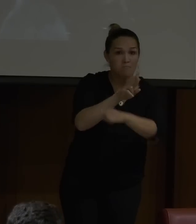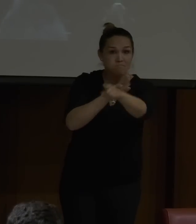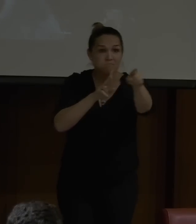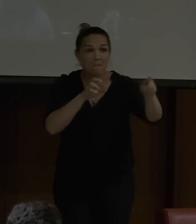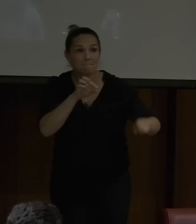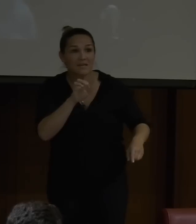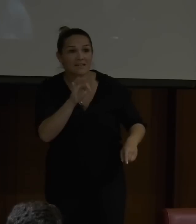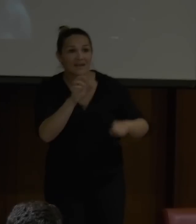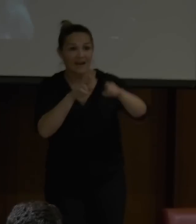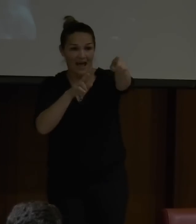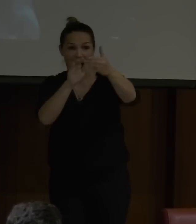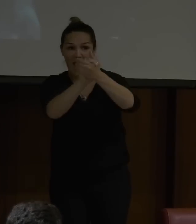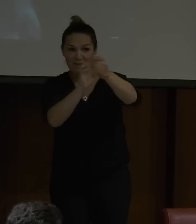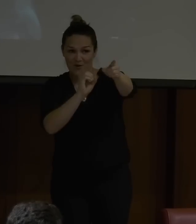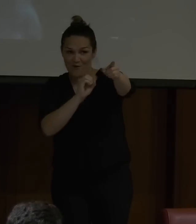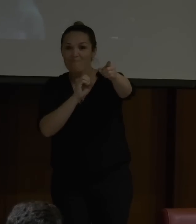aquí.